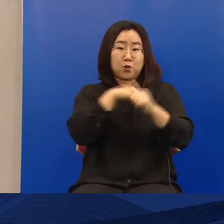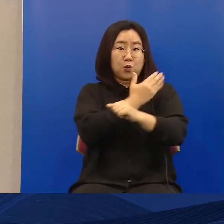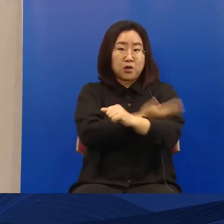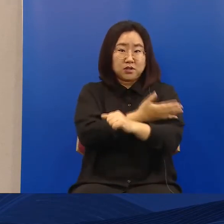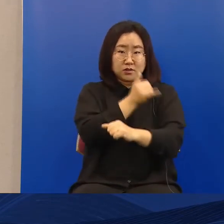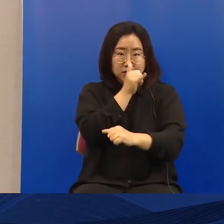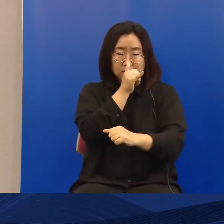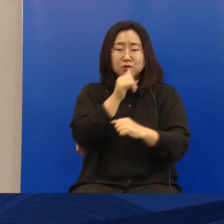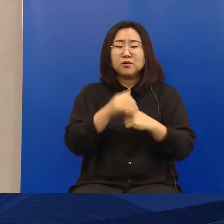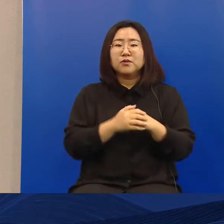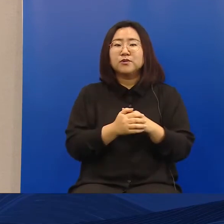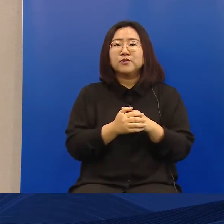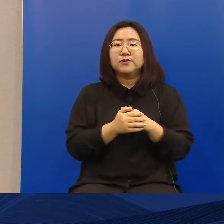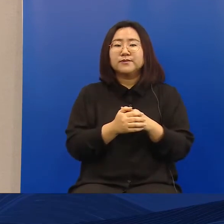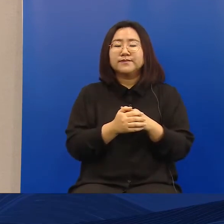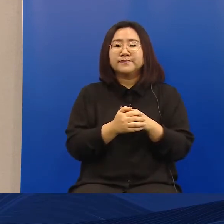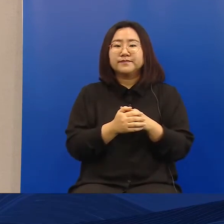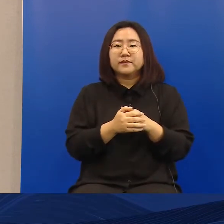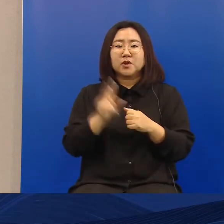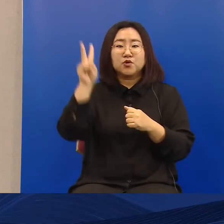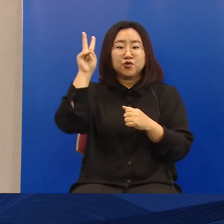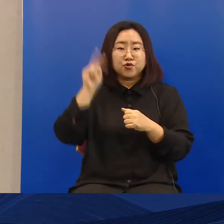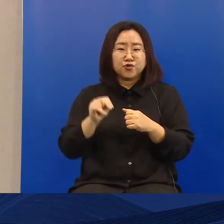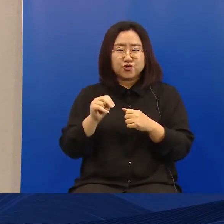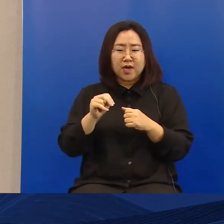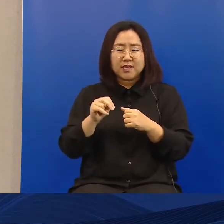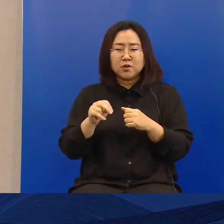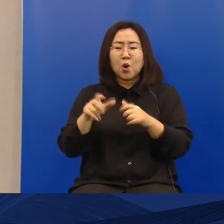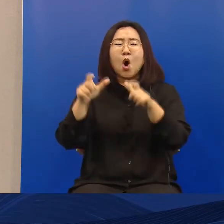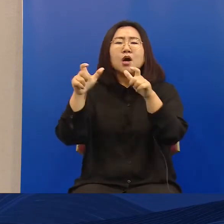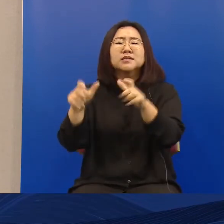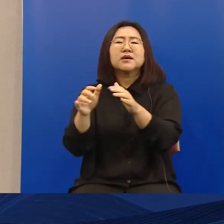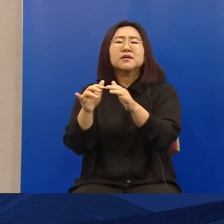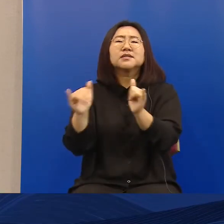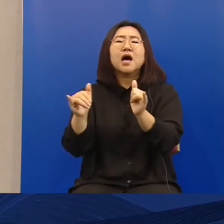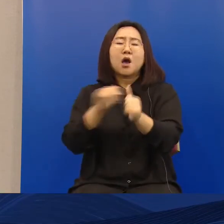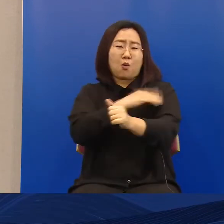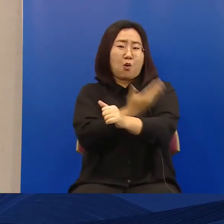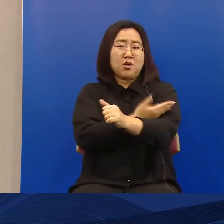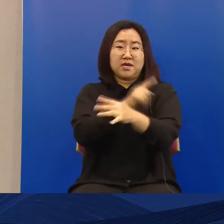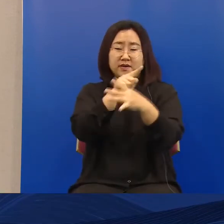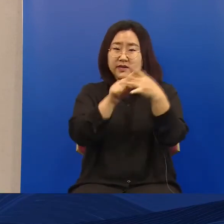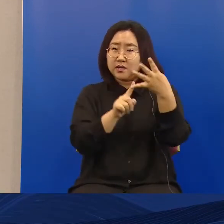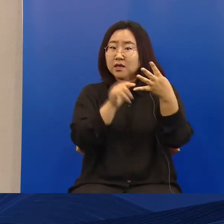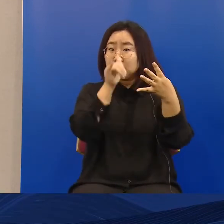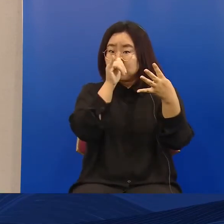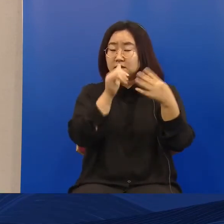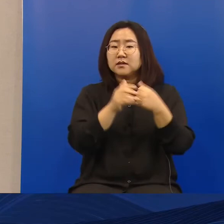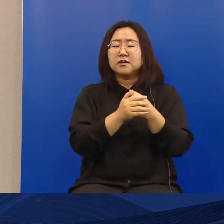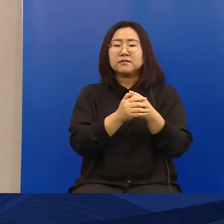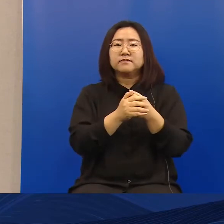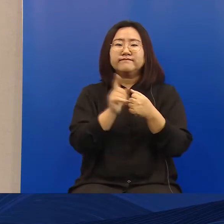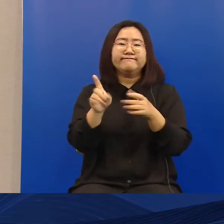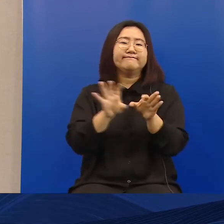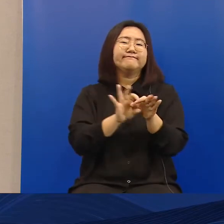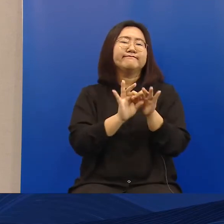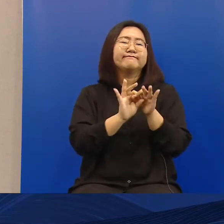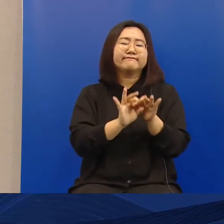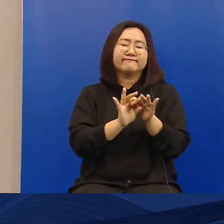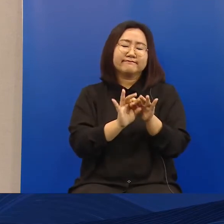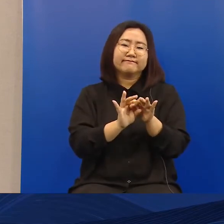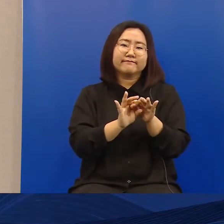있고요. 그리고 UN 원주민 권리도 있습니다. 4가지 조약에 불과하고요. 이것들을